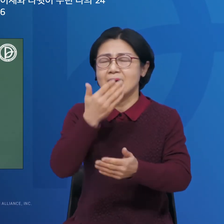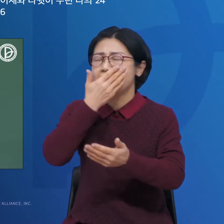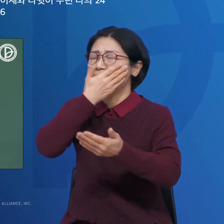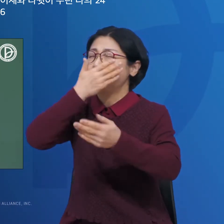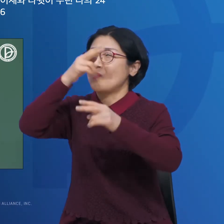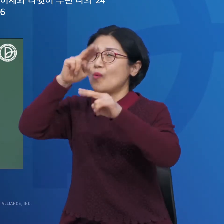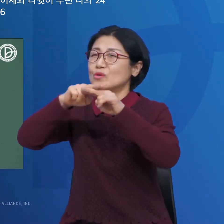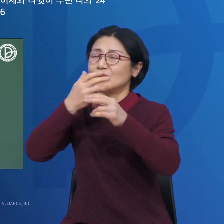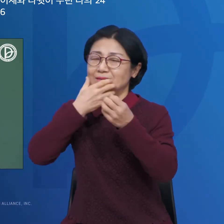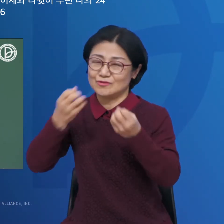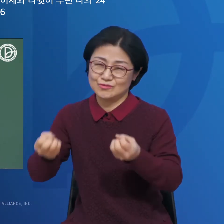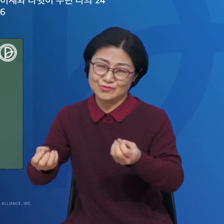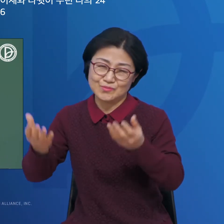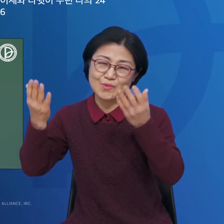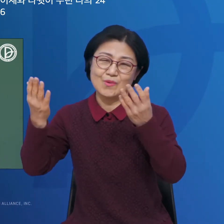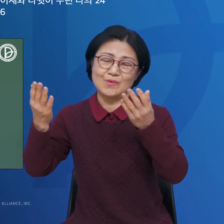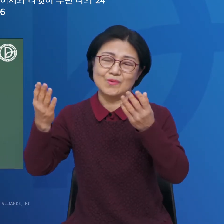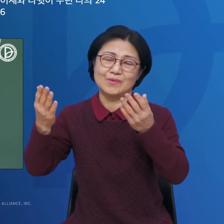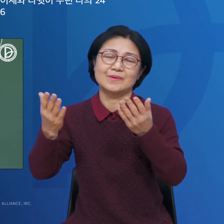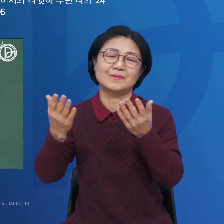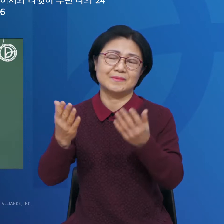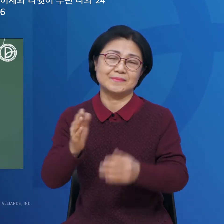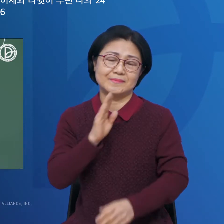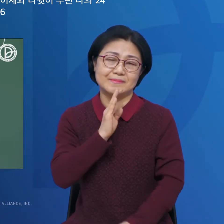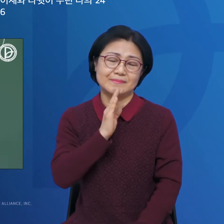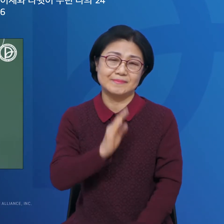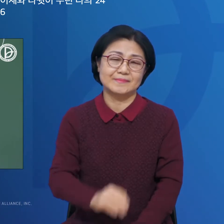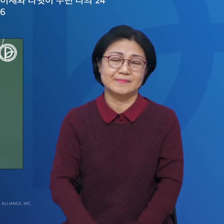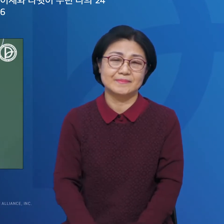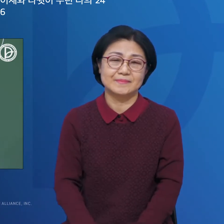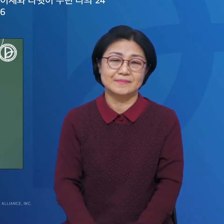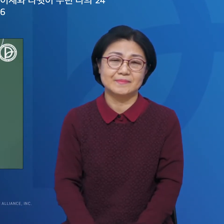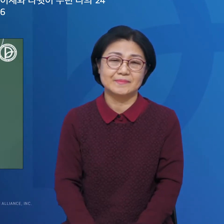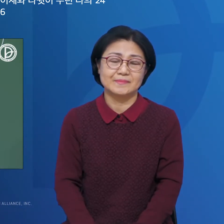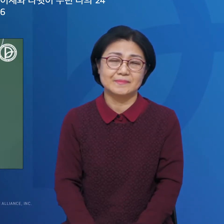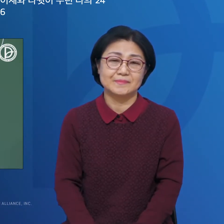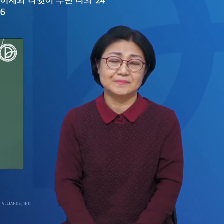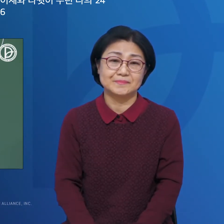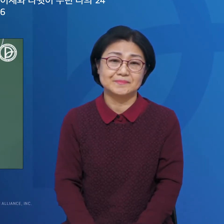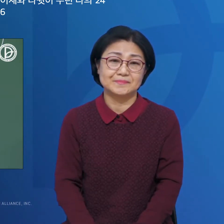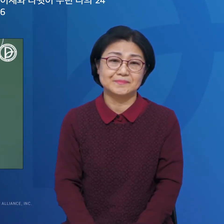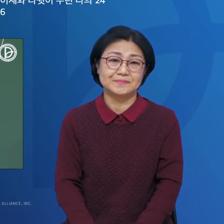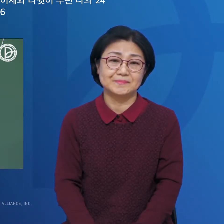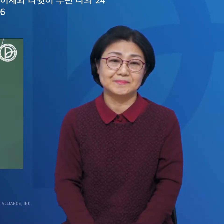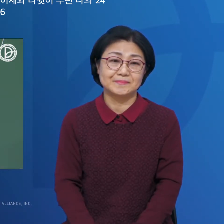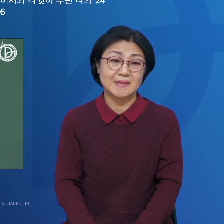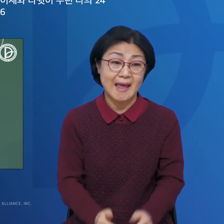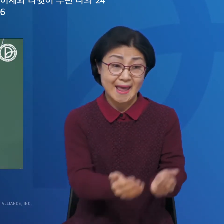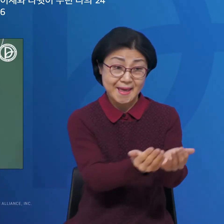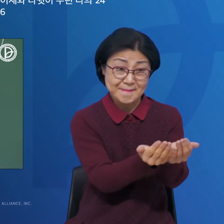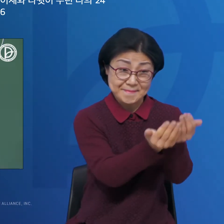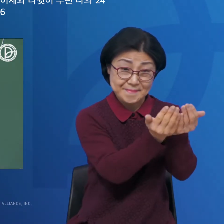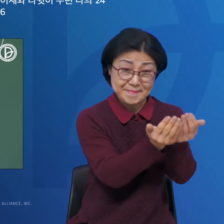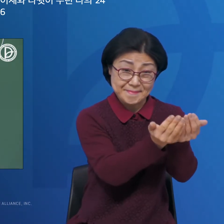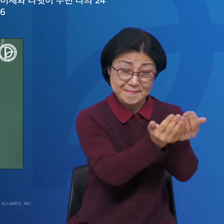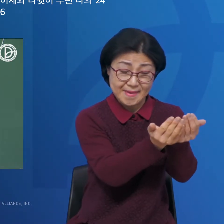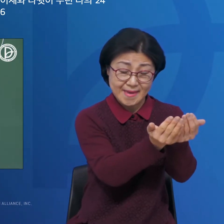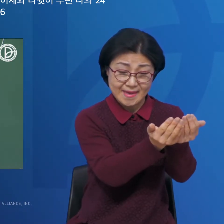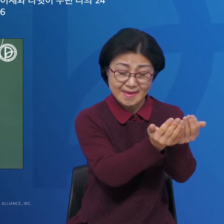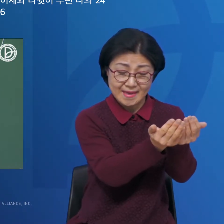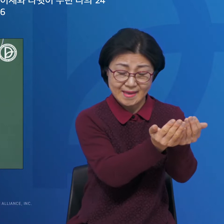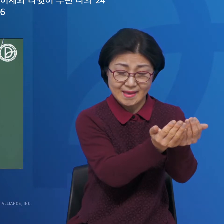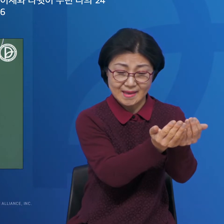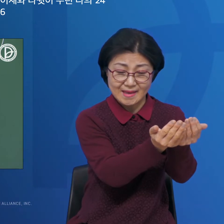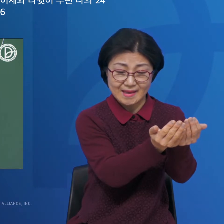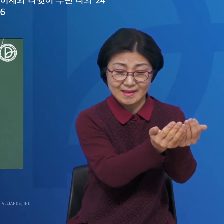throne. 내 전에 설교했잖아요. 실제로 있을 때 물이죠. 부두에서 노동을 하게 된 겁니다. And so I said this before in my other sermons, but there is